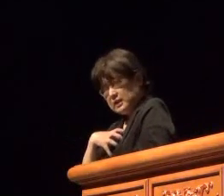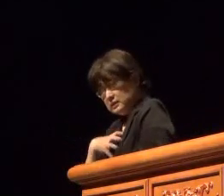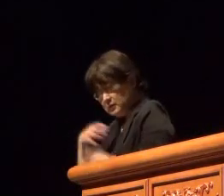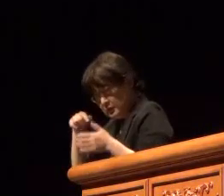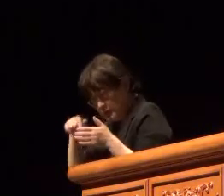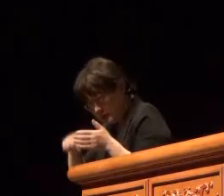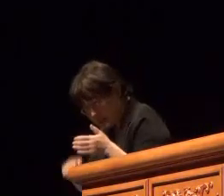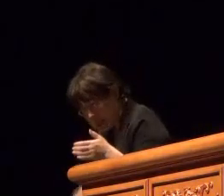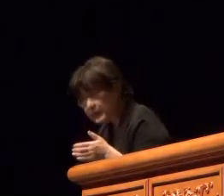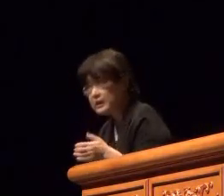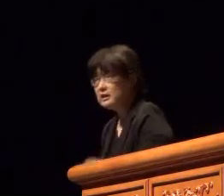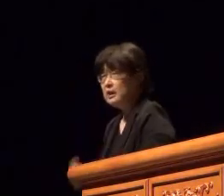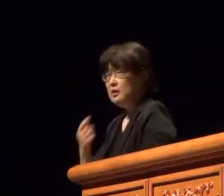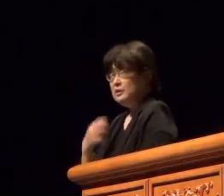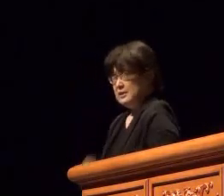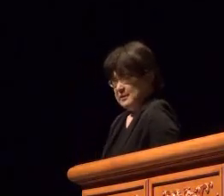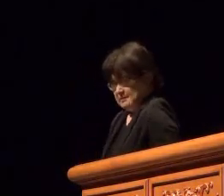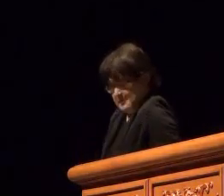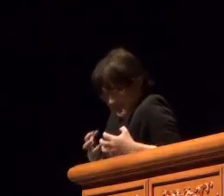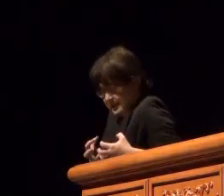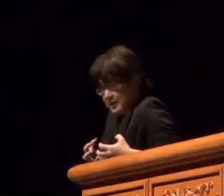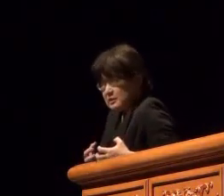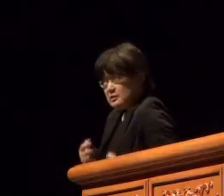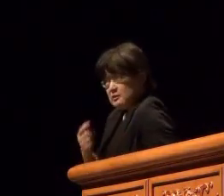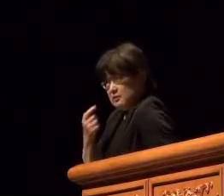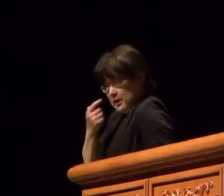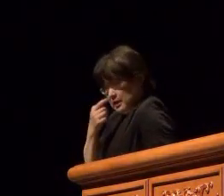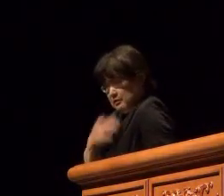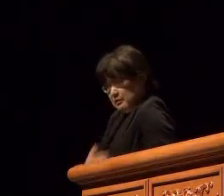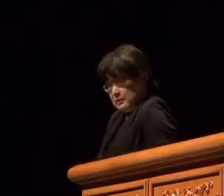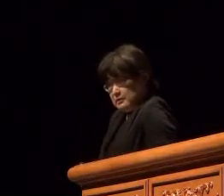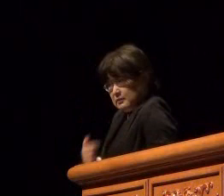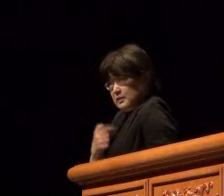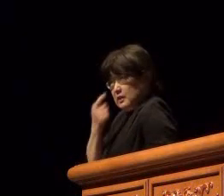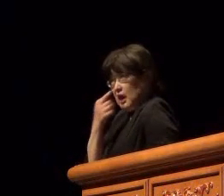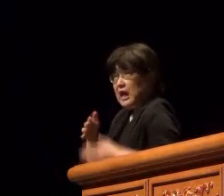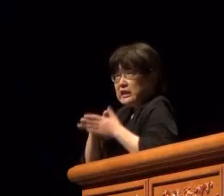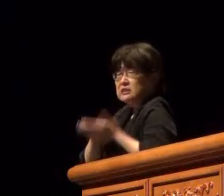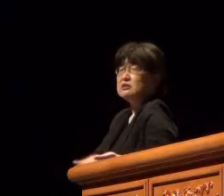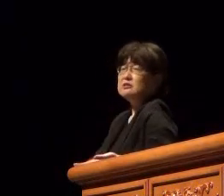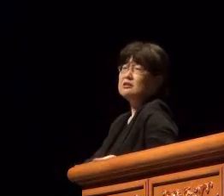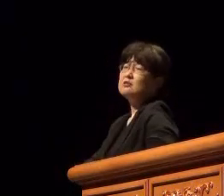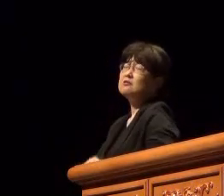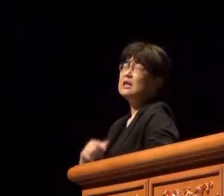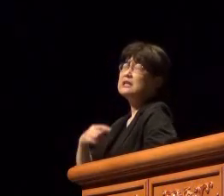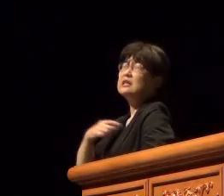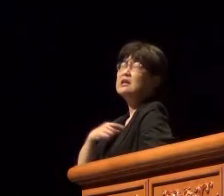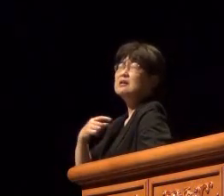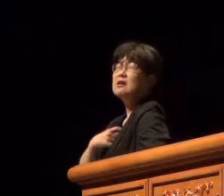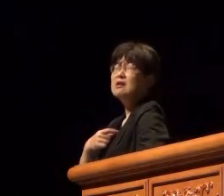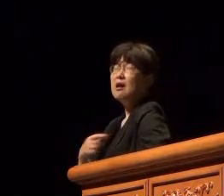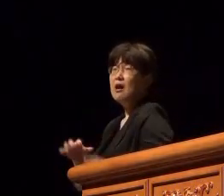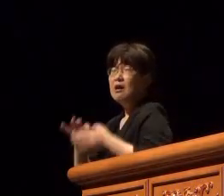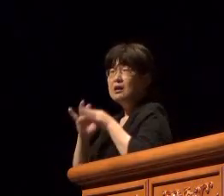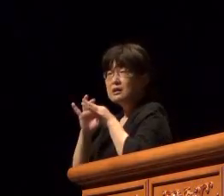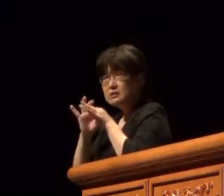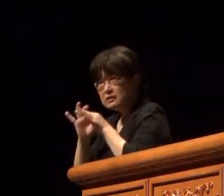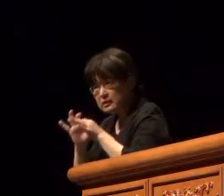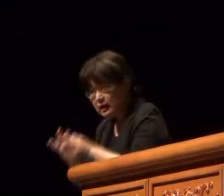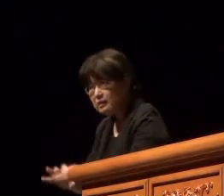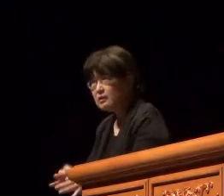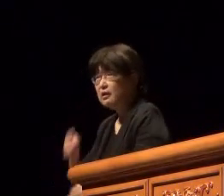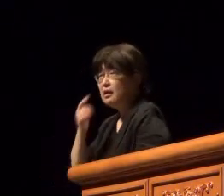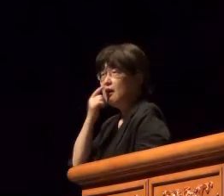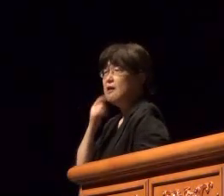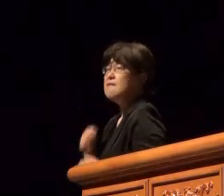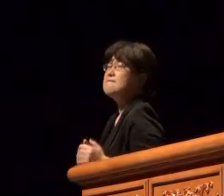で、こんな怒りの中で死んでくのなんて嫌だ。だから戦